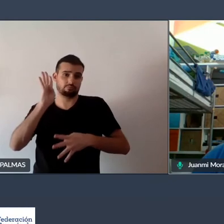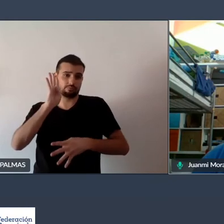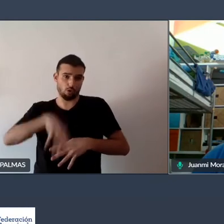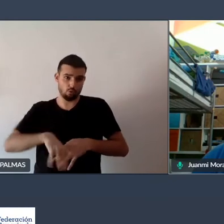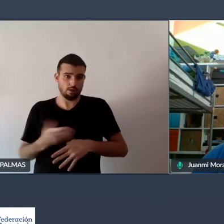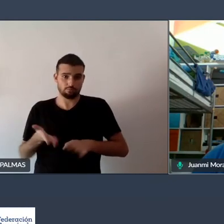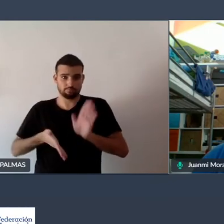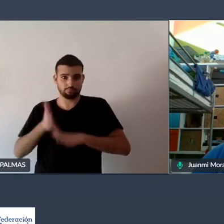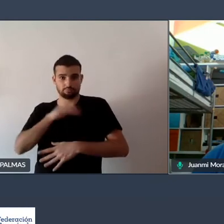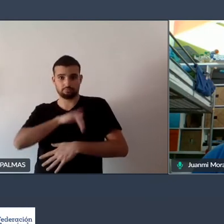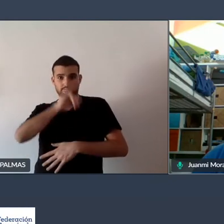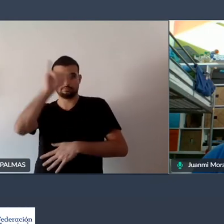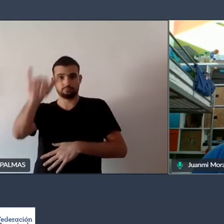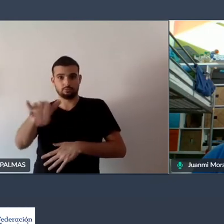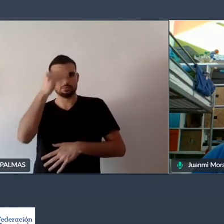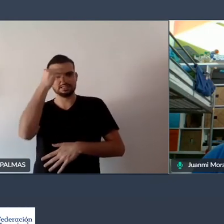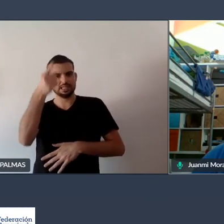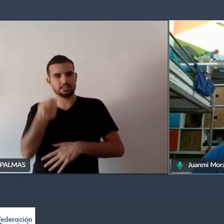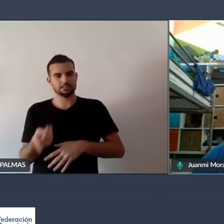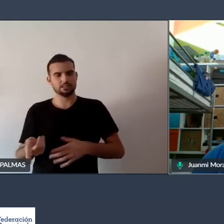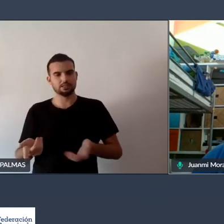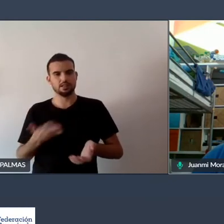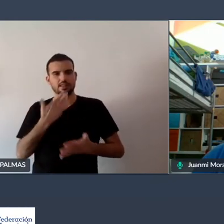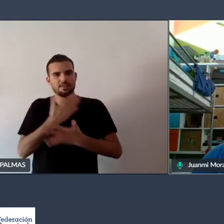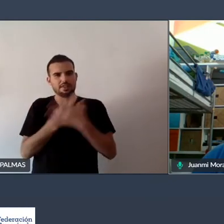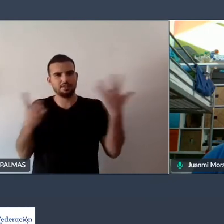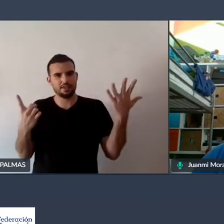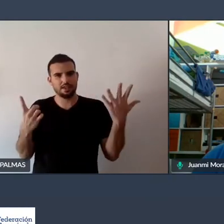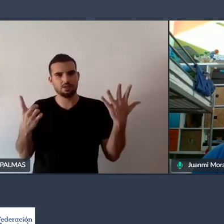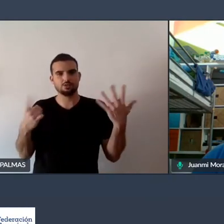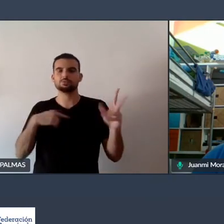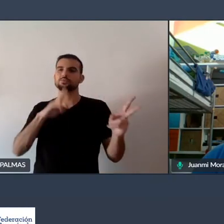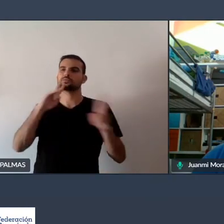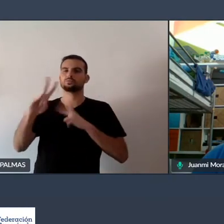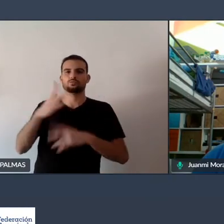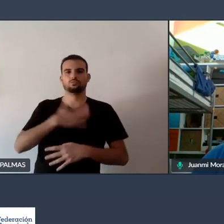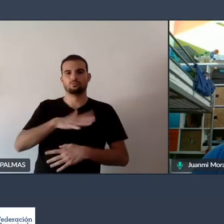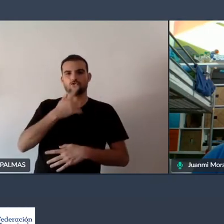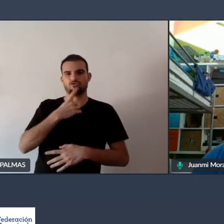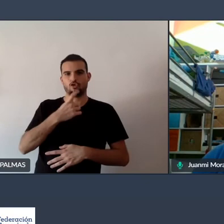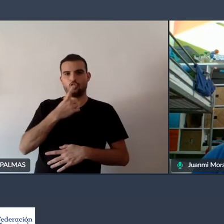Bueno, pues eso fue una mezcla de muchas cosas.